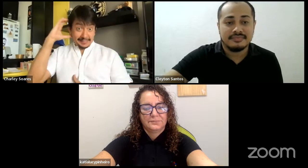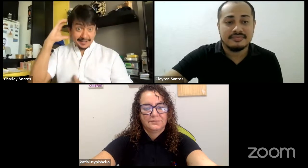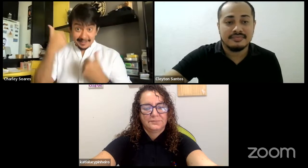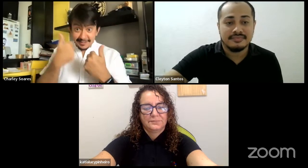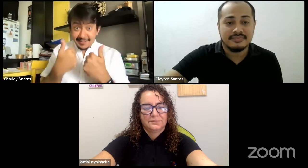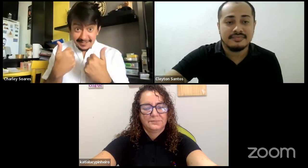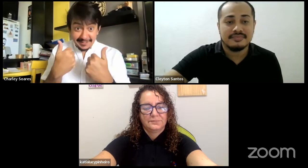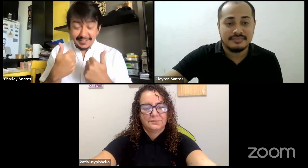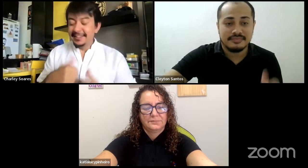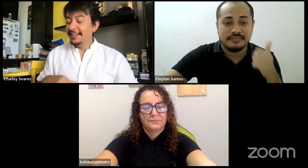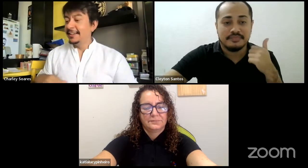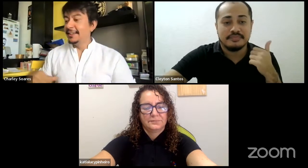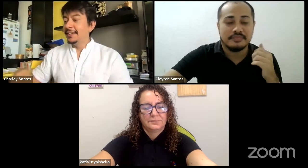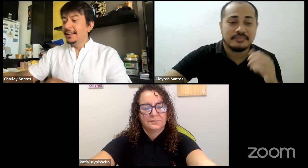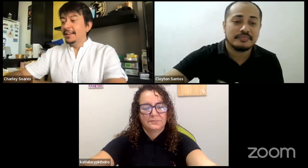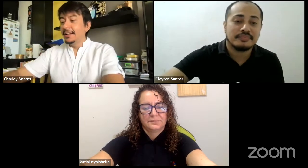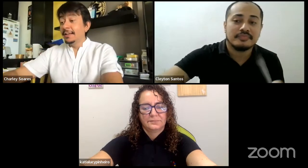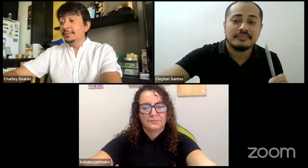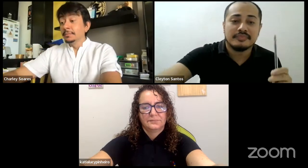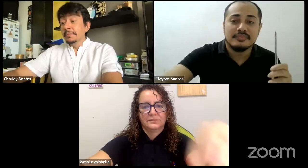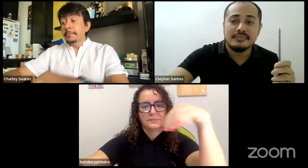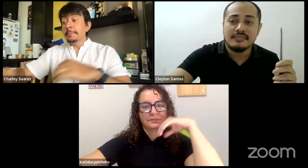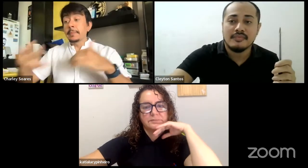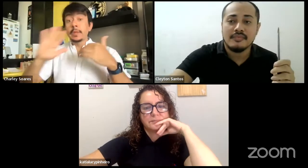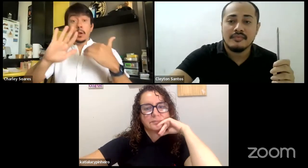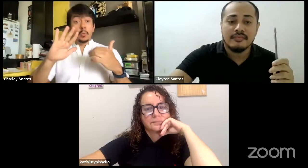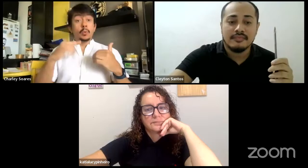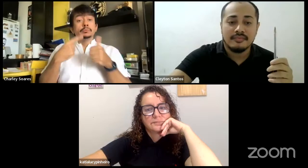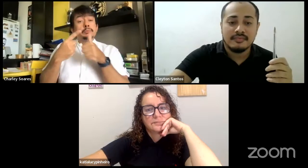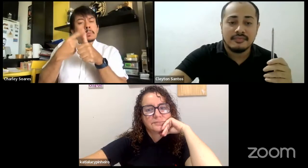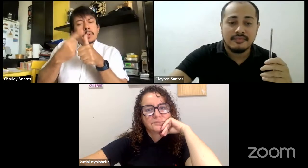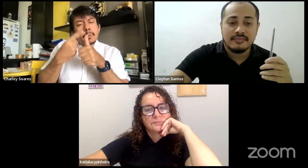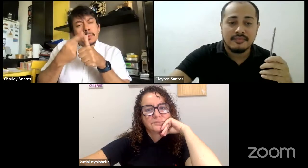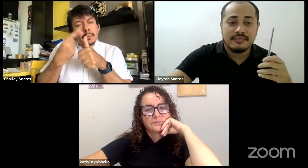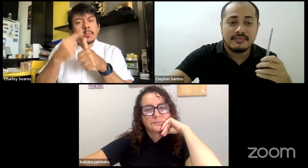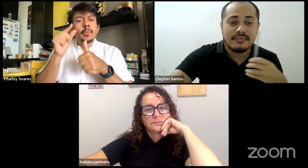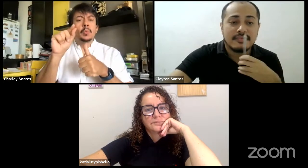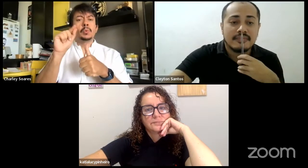Para a construção da pesquisa do Cleiton.